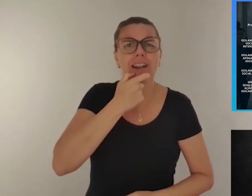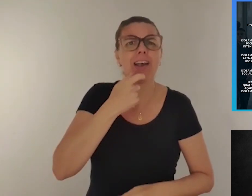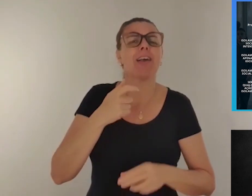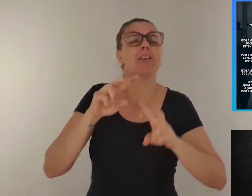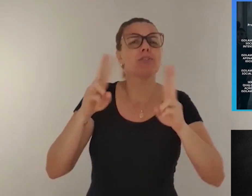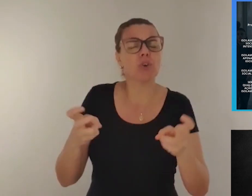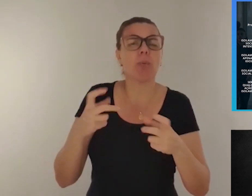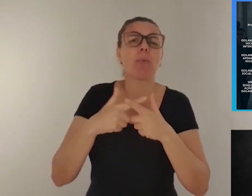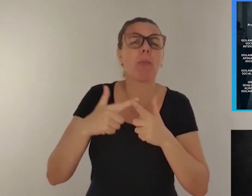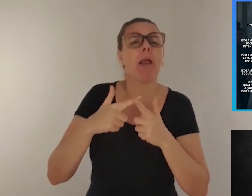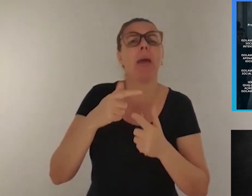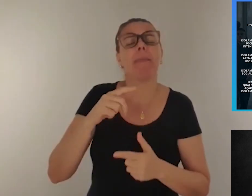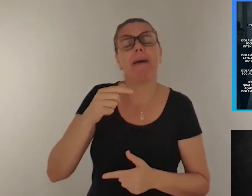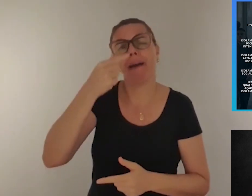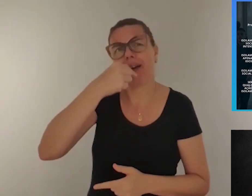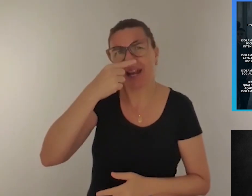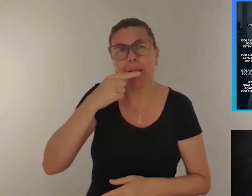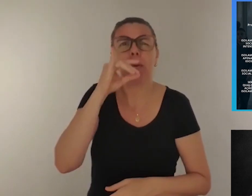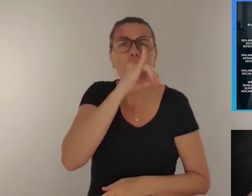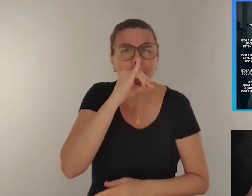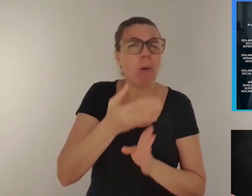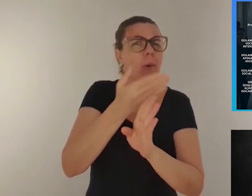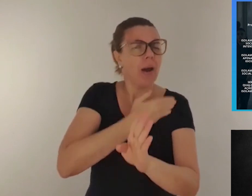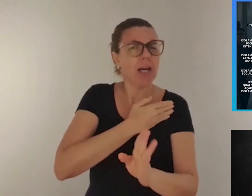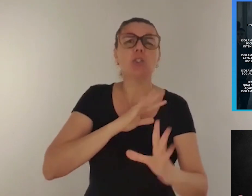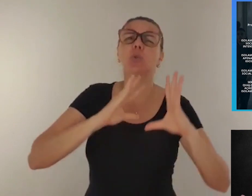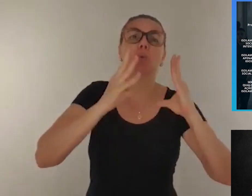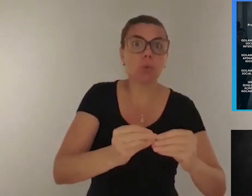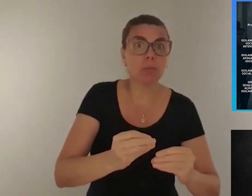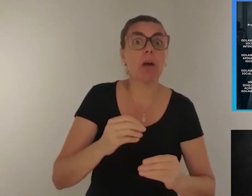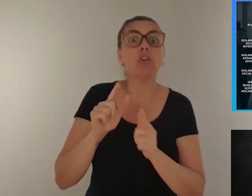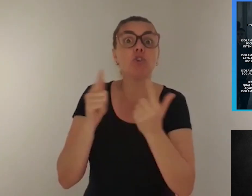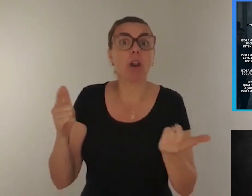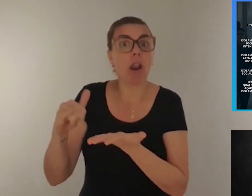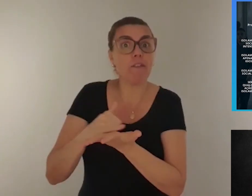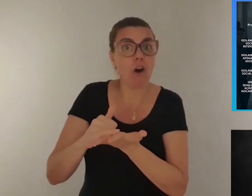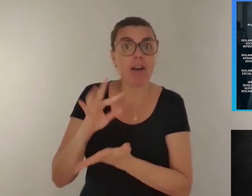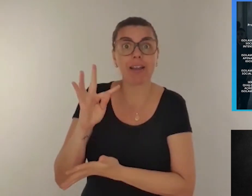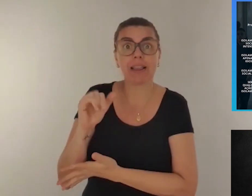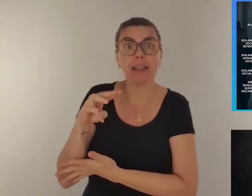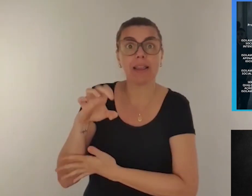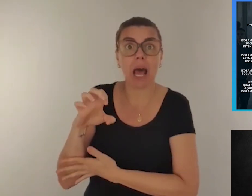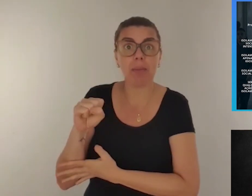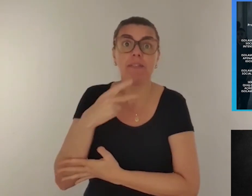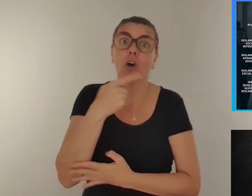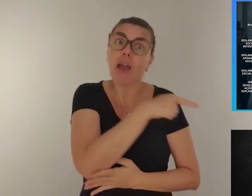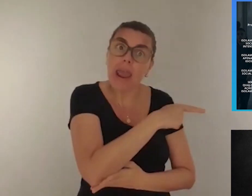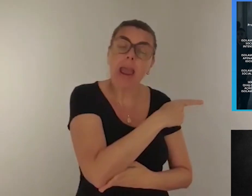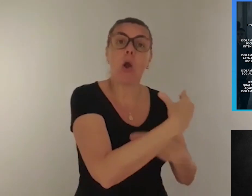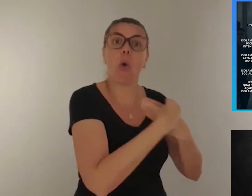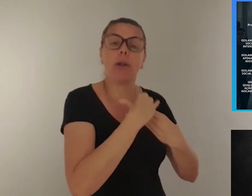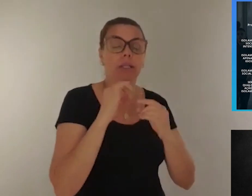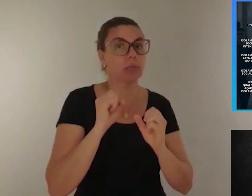o governo inglês na resposta contra a SARS, contra a gripe aviária e contra a gripe suína de 2009. Nas palavras do New York Times, eles são o padrão ouro dos modelos